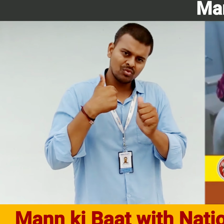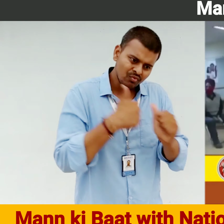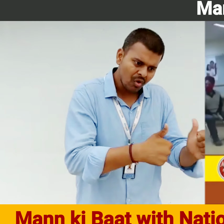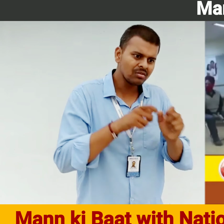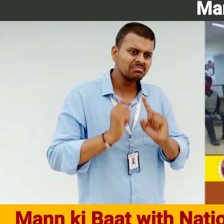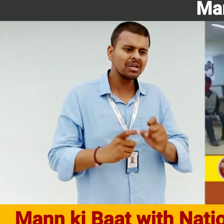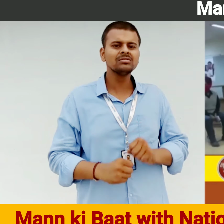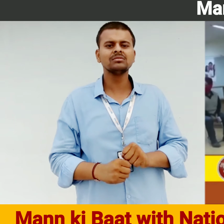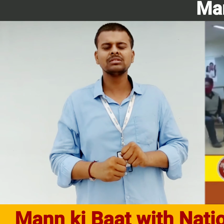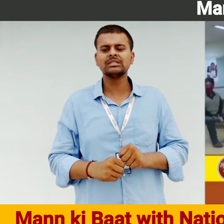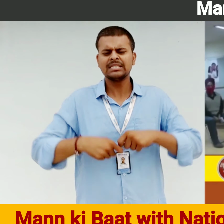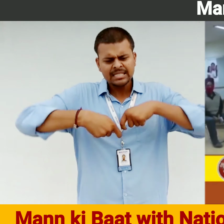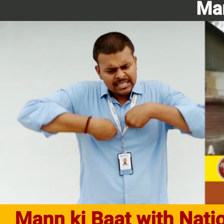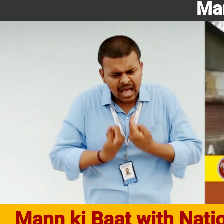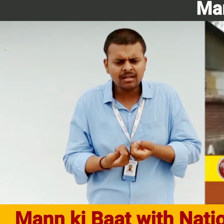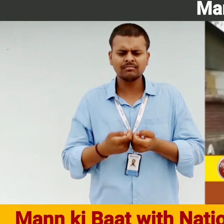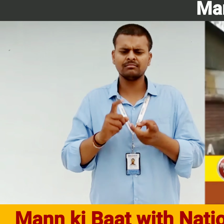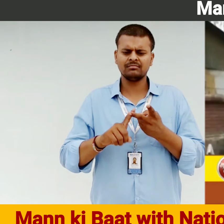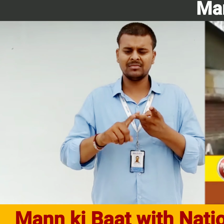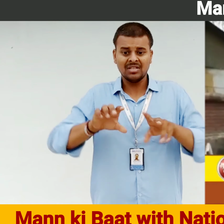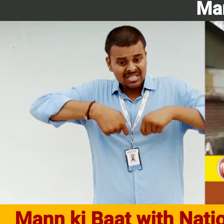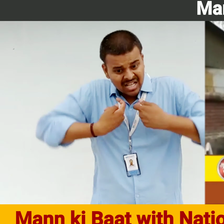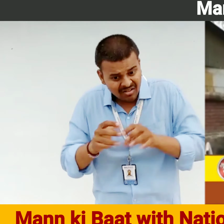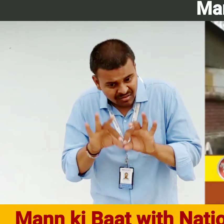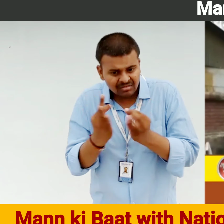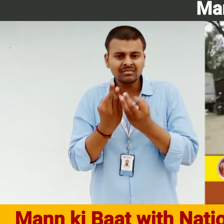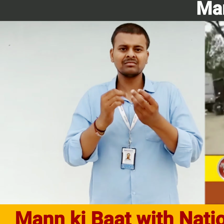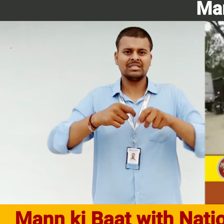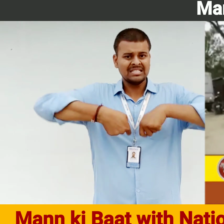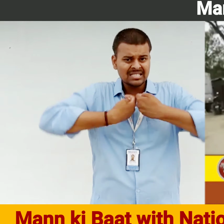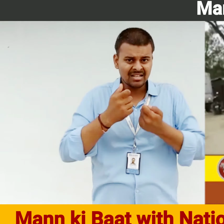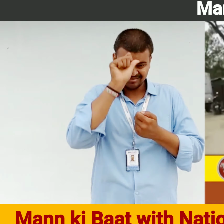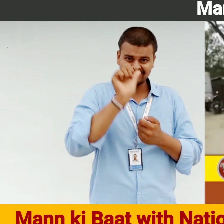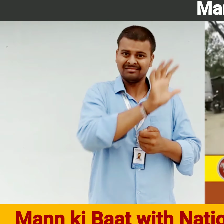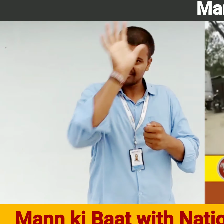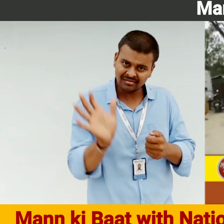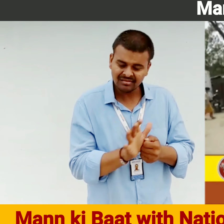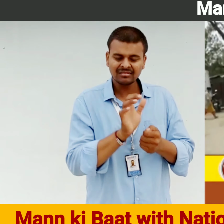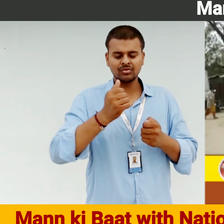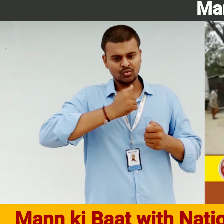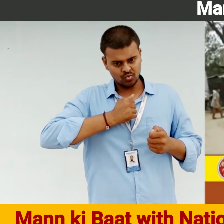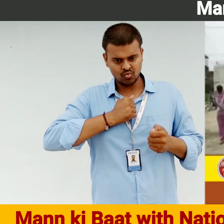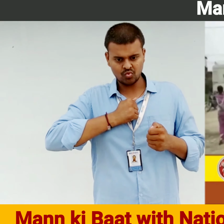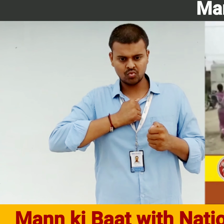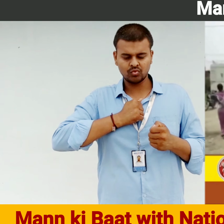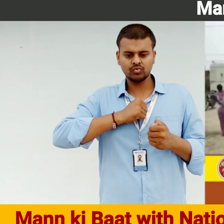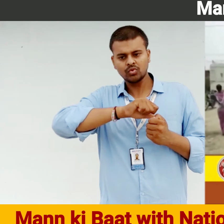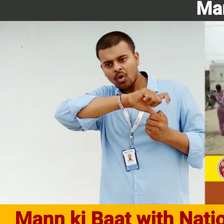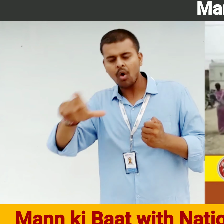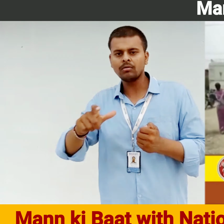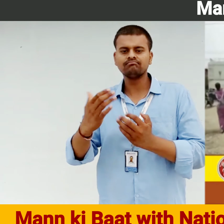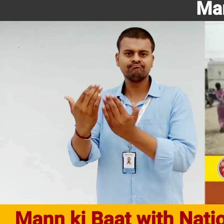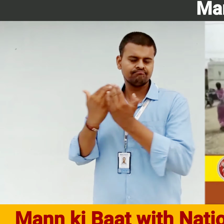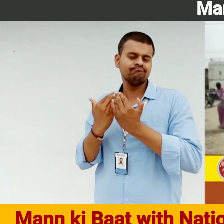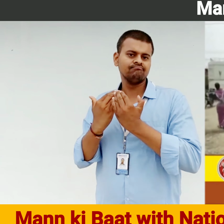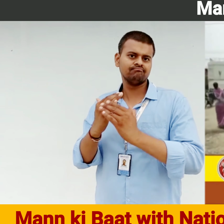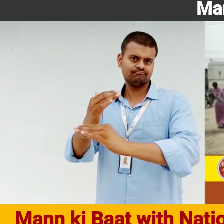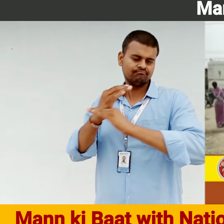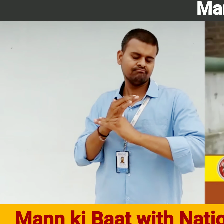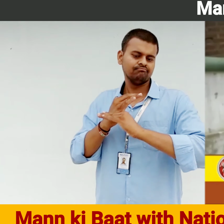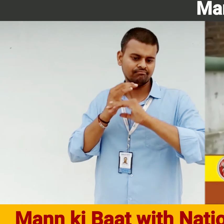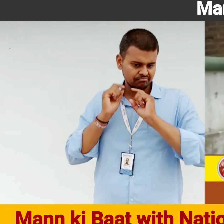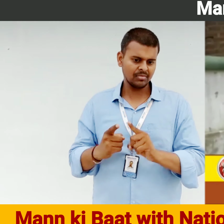आए हैं। मुझे पूरा विश्वास है कि आप अपने लिए, अपनों के लिए, अपने देश के